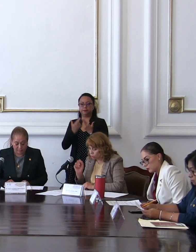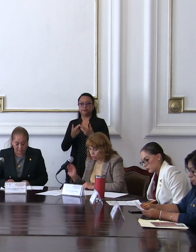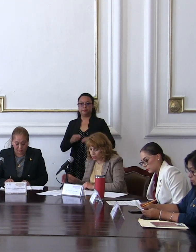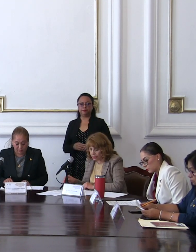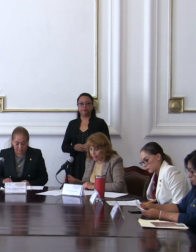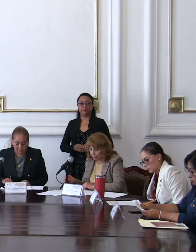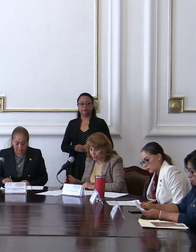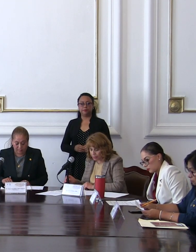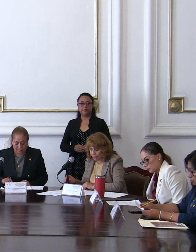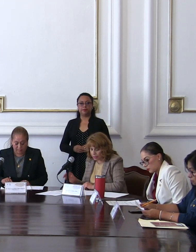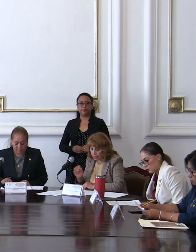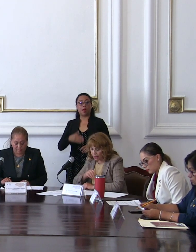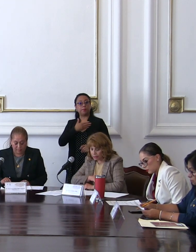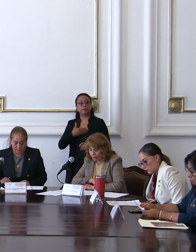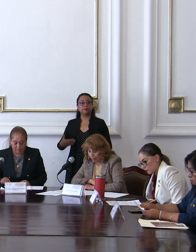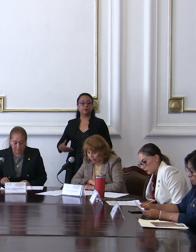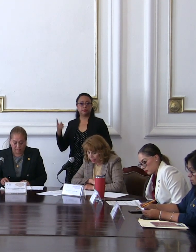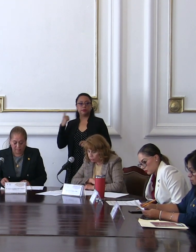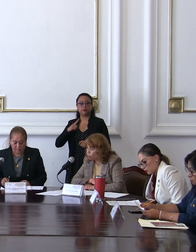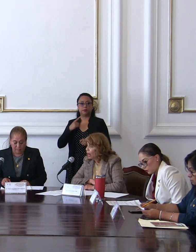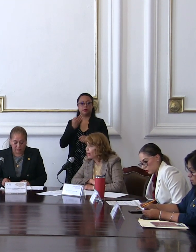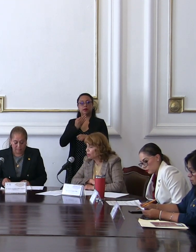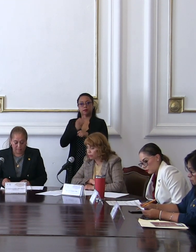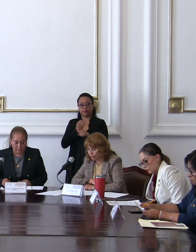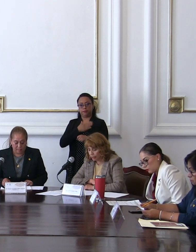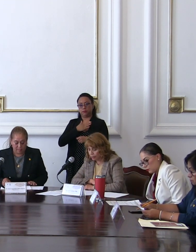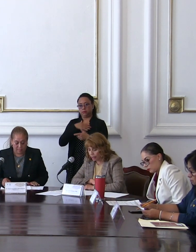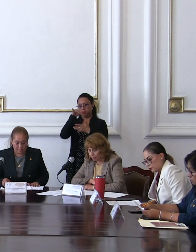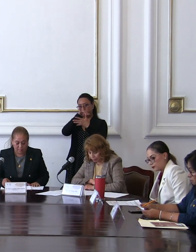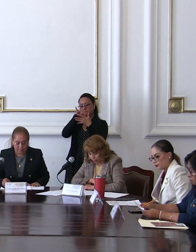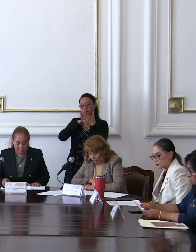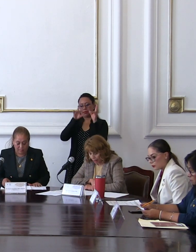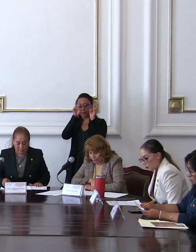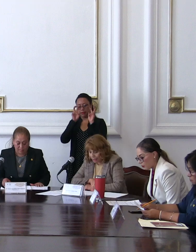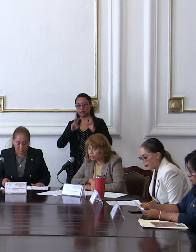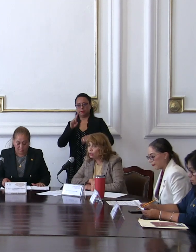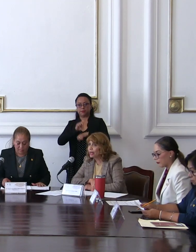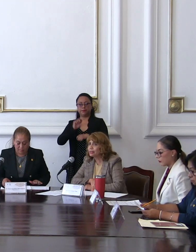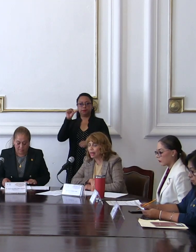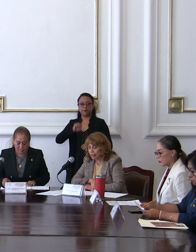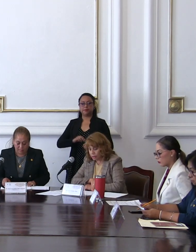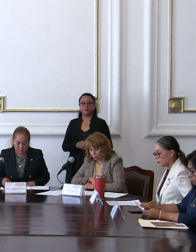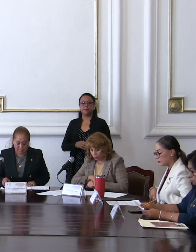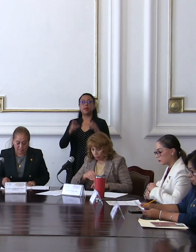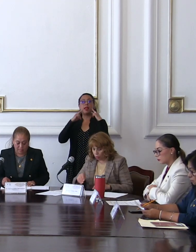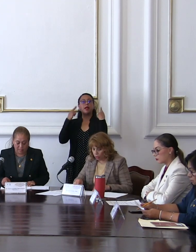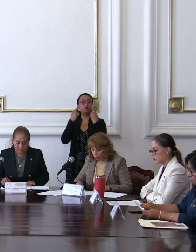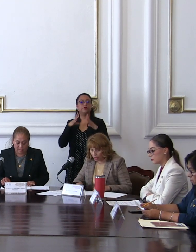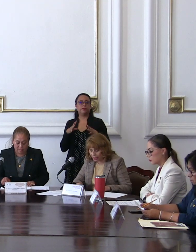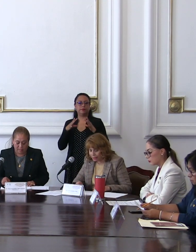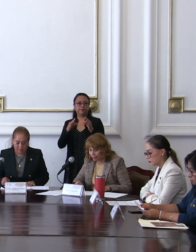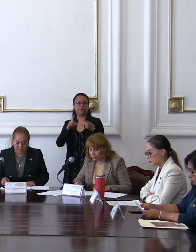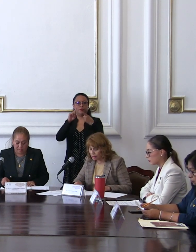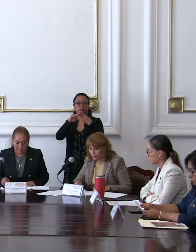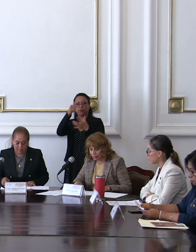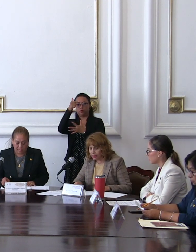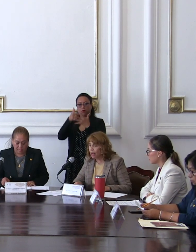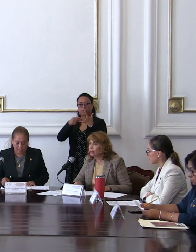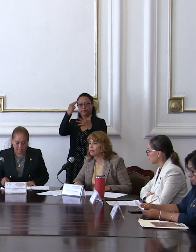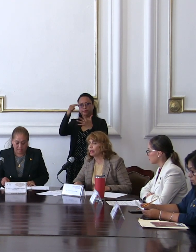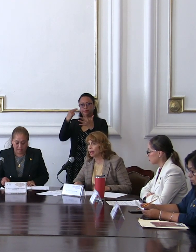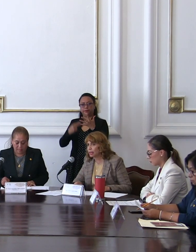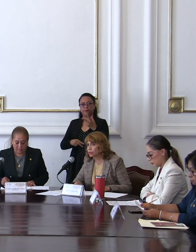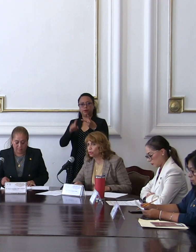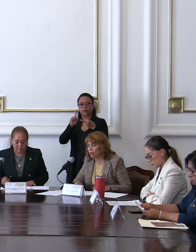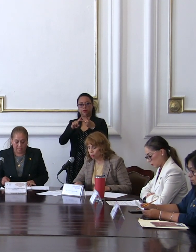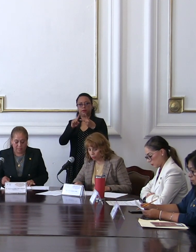Por instrucciones de la presidencia, se dará lectura a la orden del día. Sesión de instalación. 1. Lista de asistencia